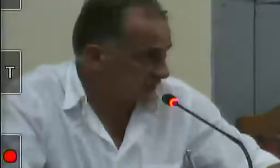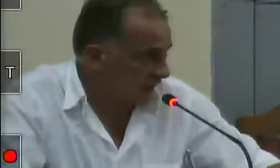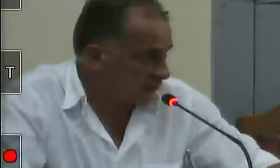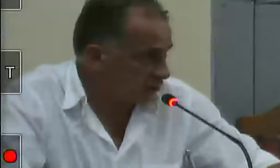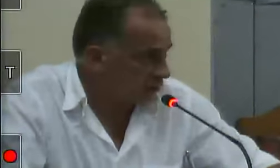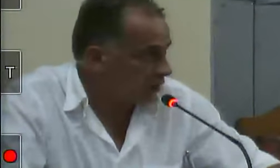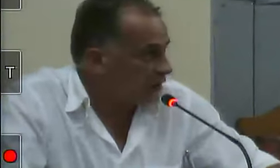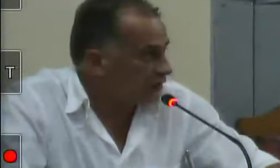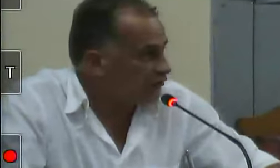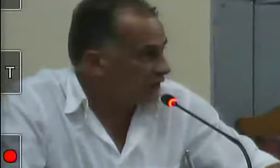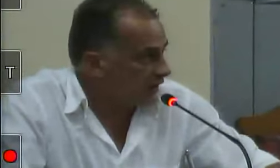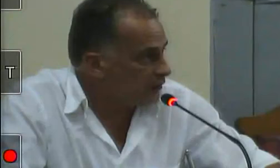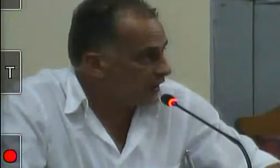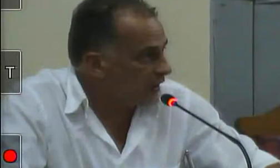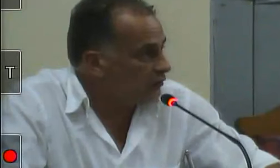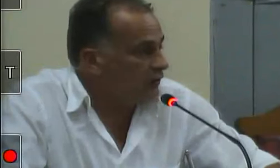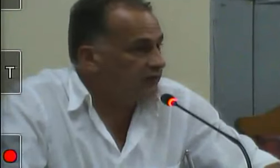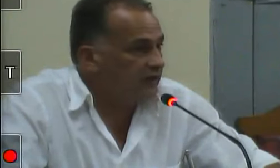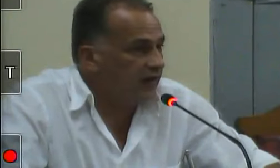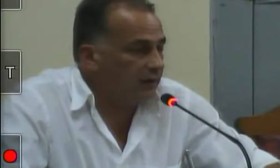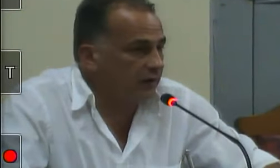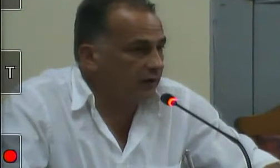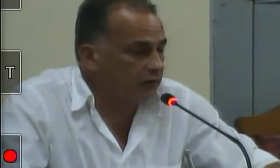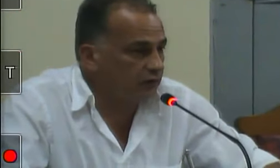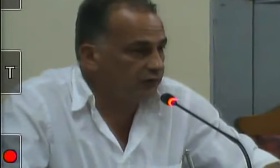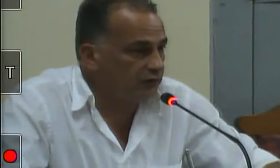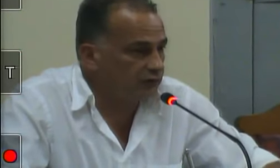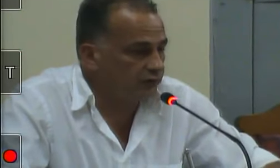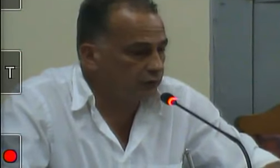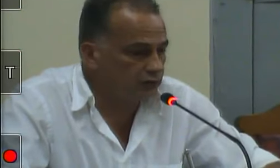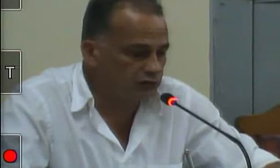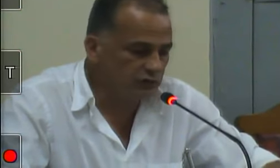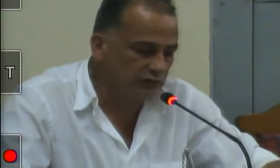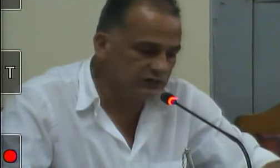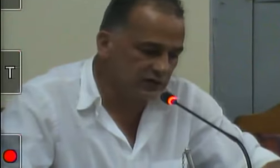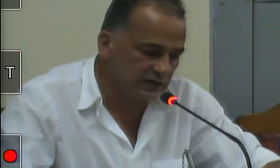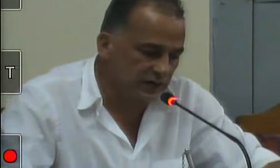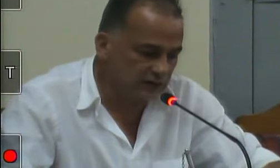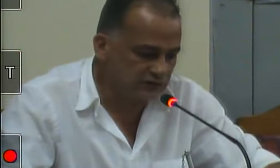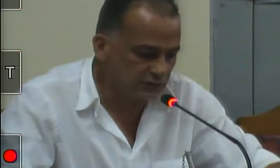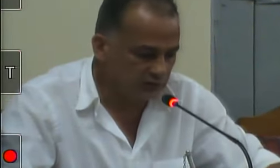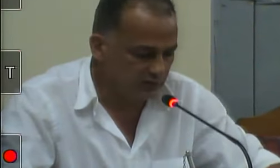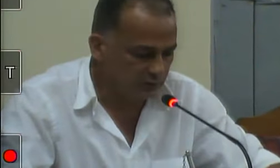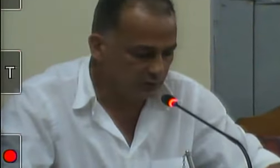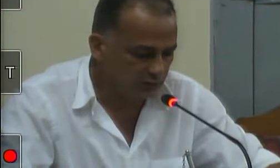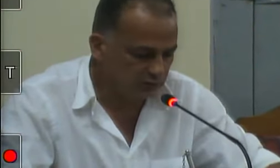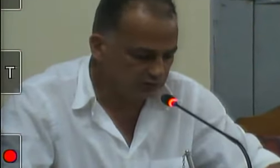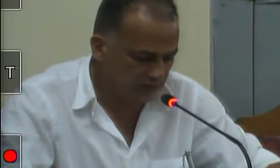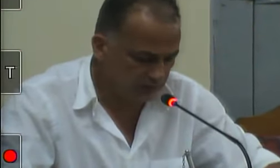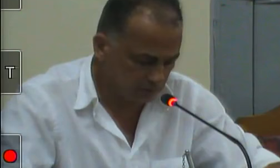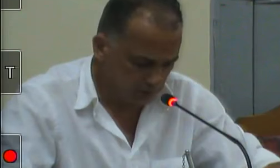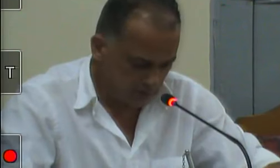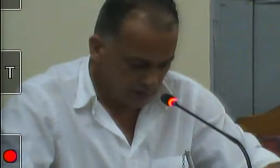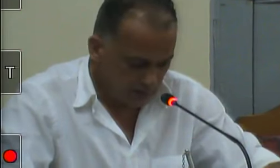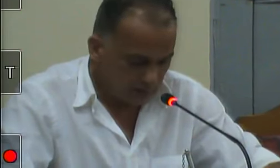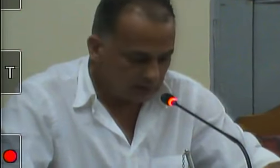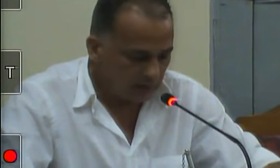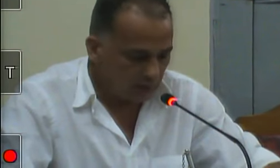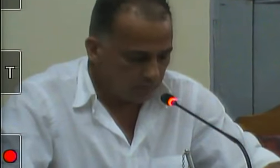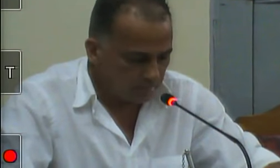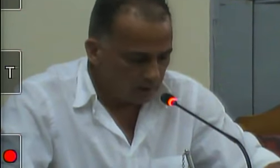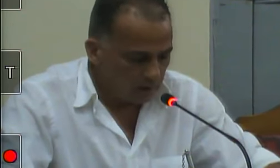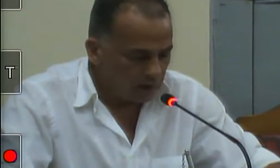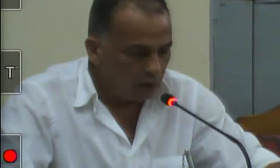do Estado, que foi encaminhado, eu levei na época lá o doutor Fernando Veloso, então secretário de Segurança Pública do Estado.